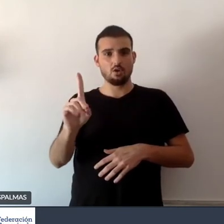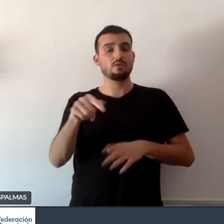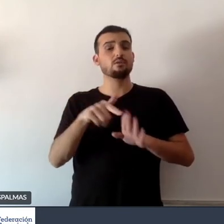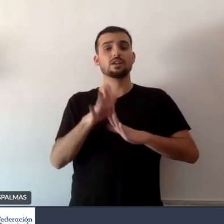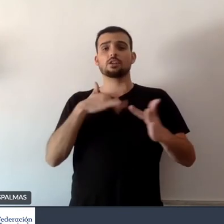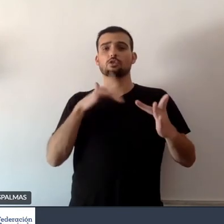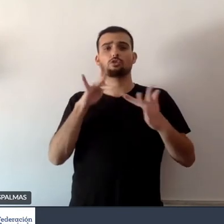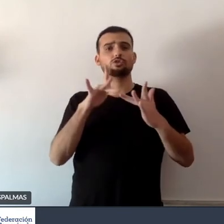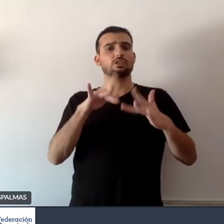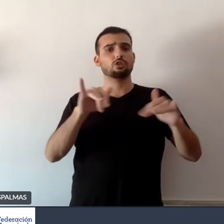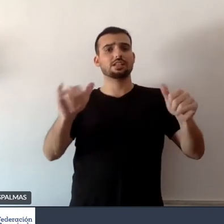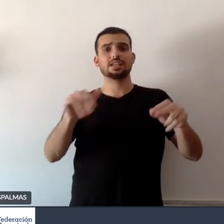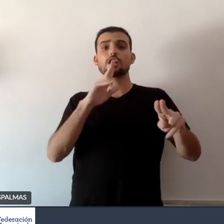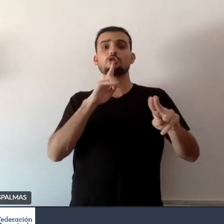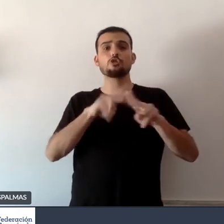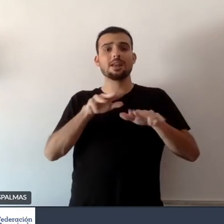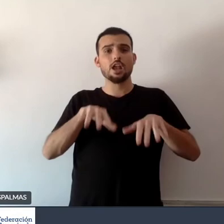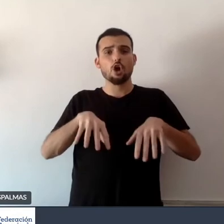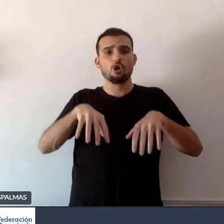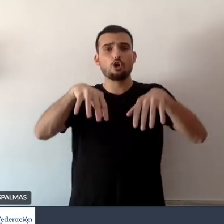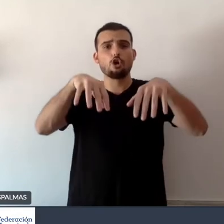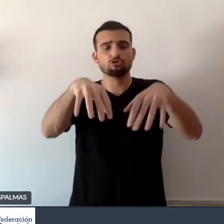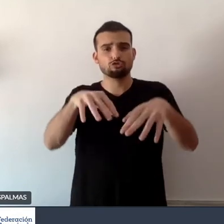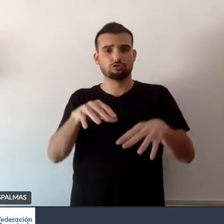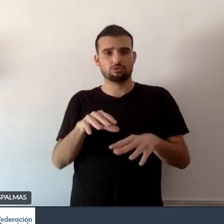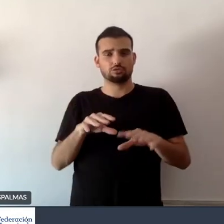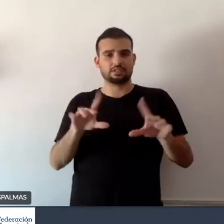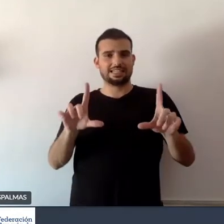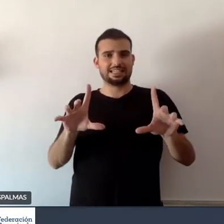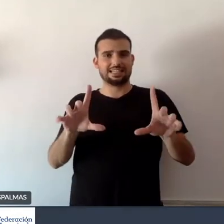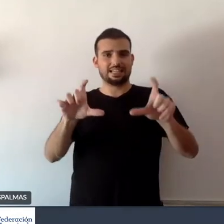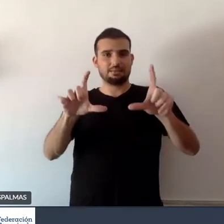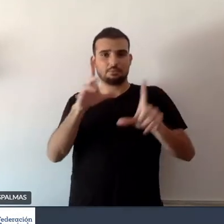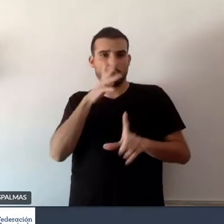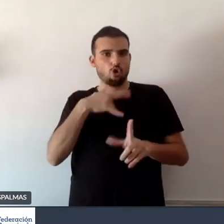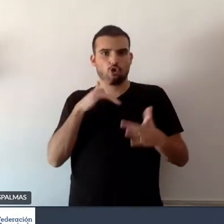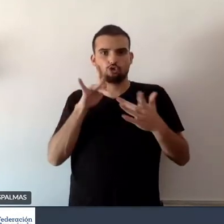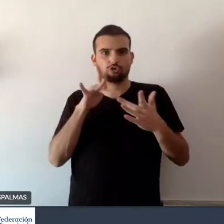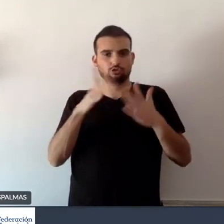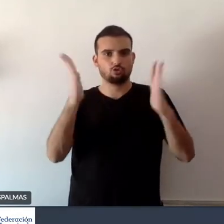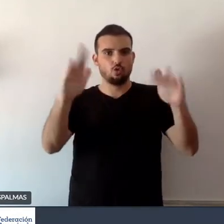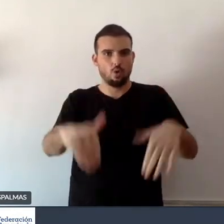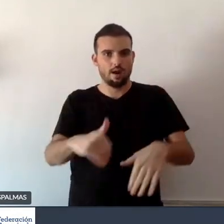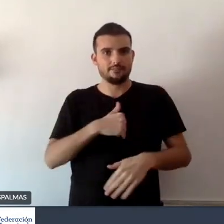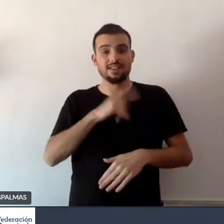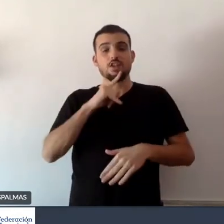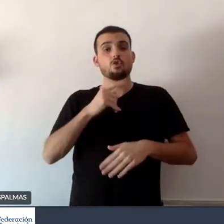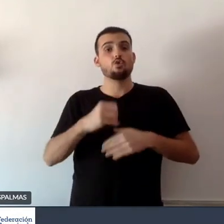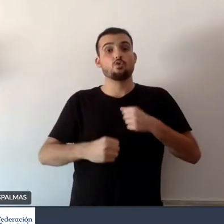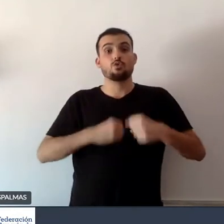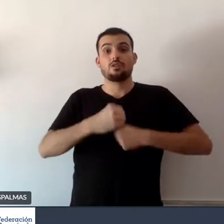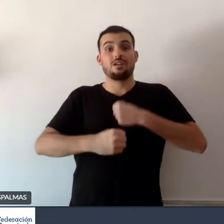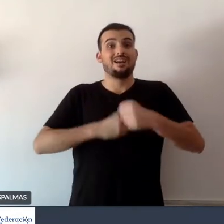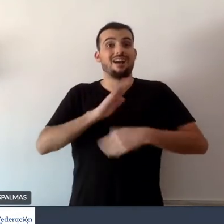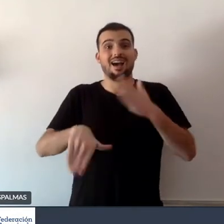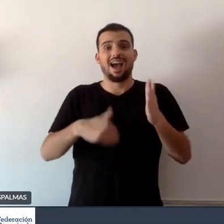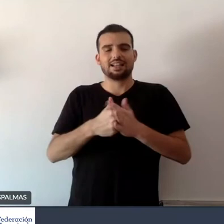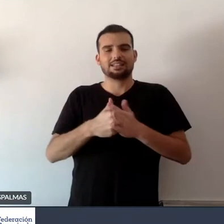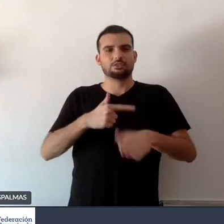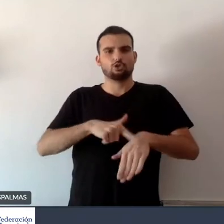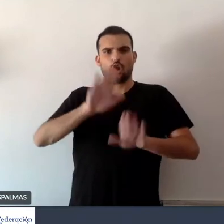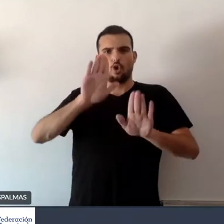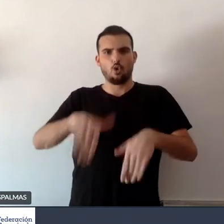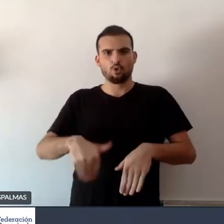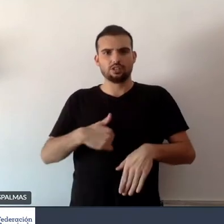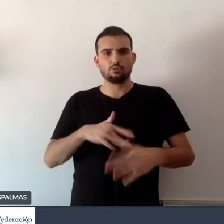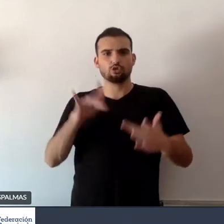llama ghost screen también porque no llega a haber contacto. Sube. Y en el último momento no toca para bajar a hacer el pin